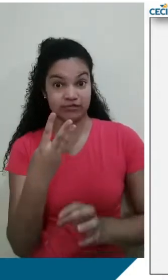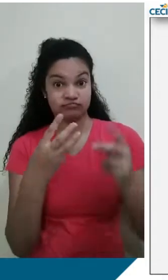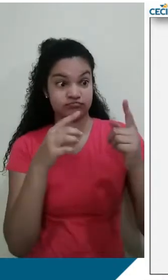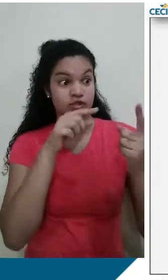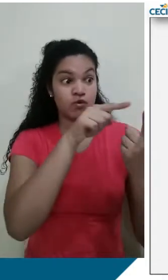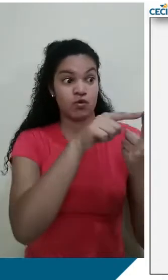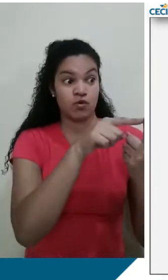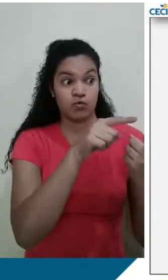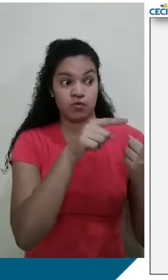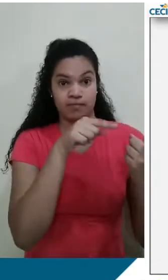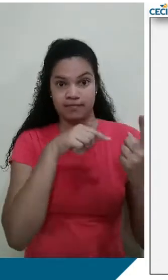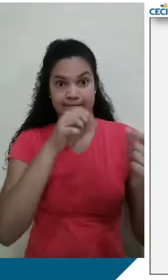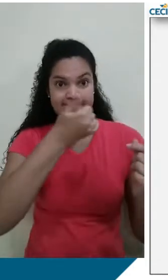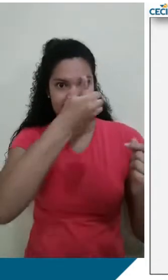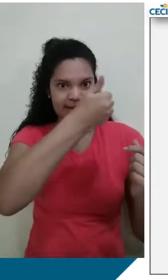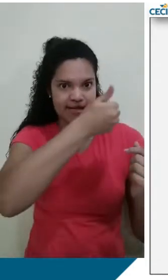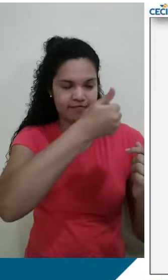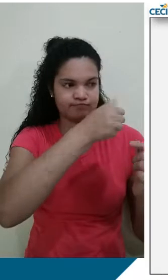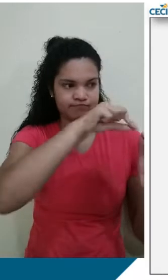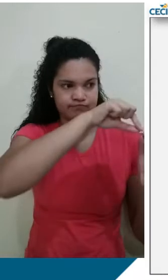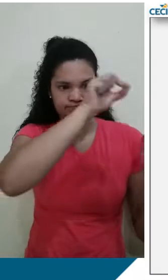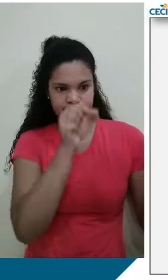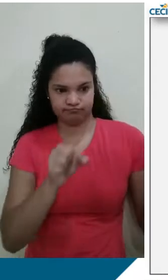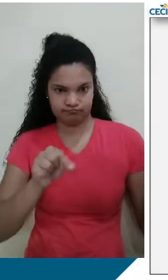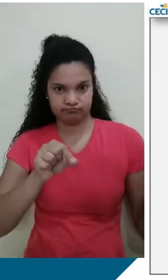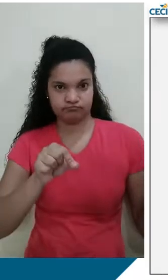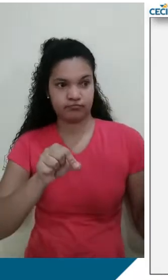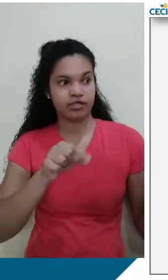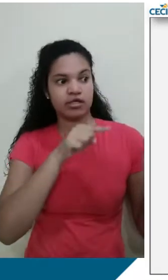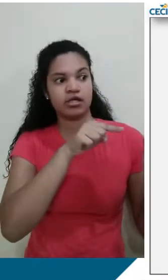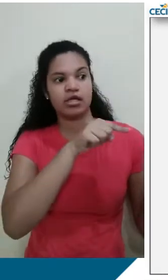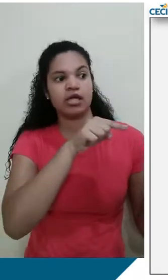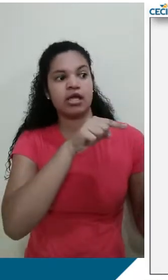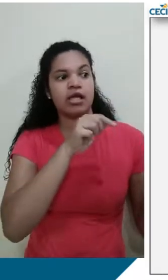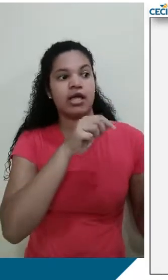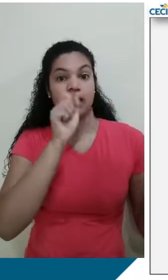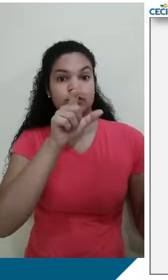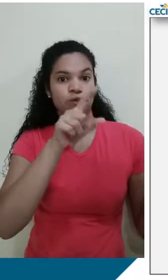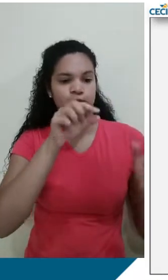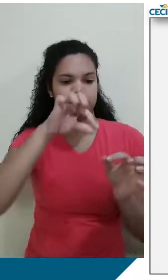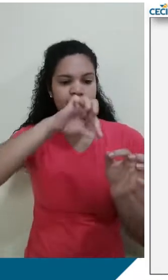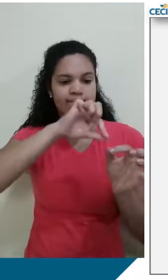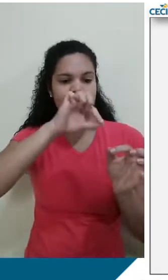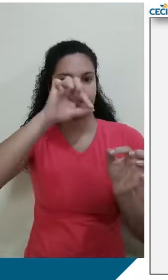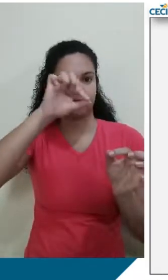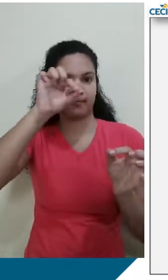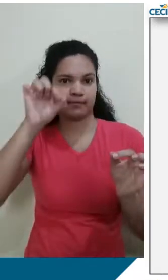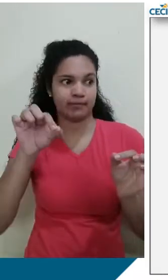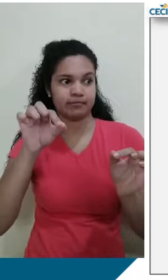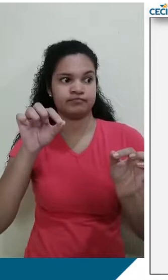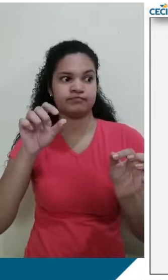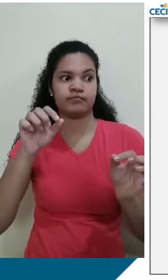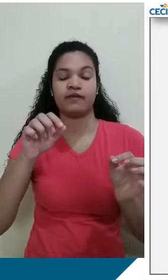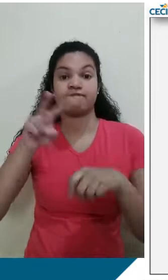contínua representa a ativação do pigmento azul. Essa curva de linha pontilhada representa a